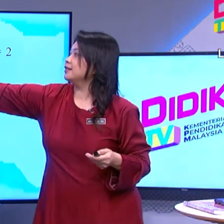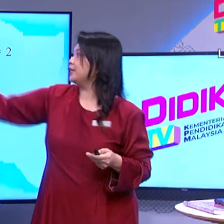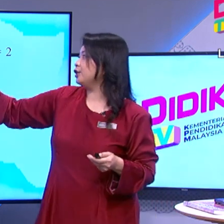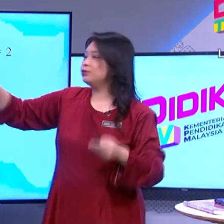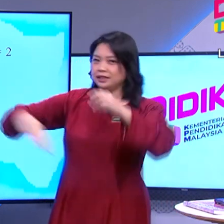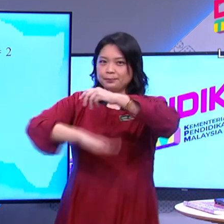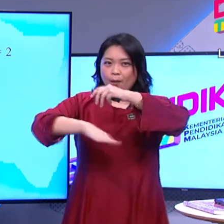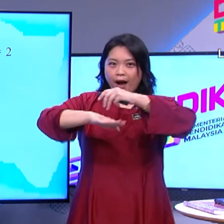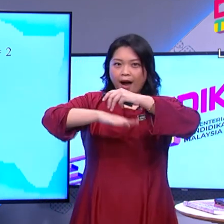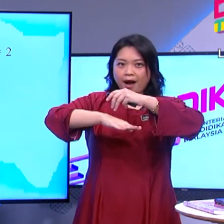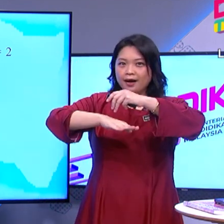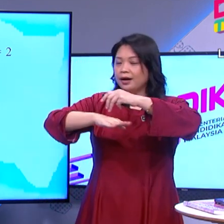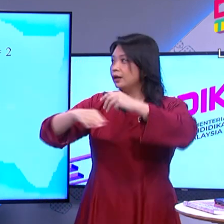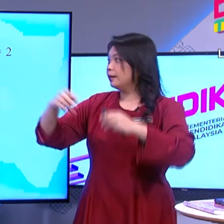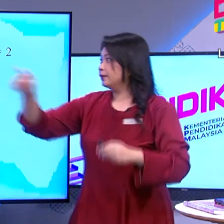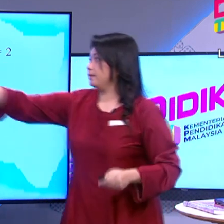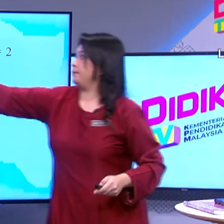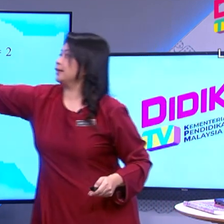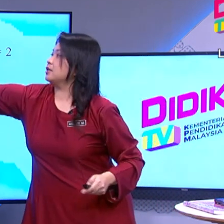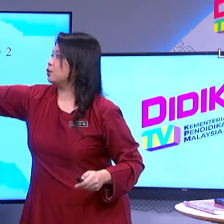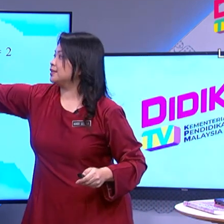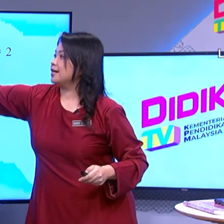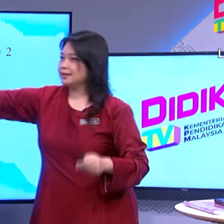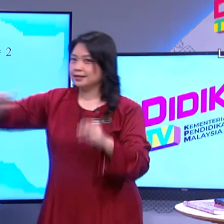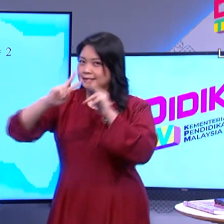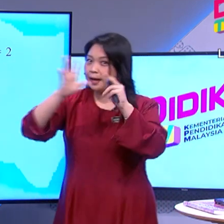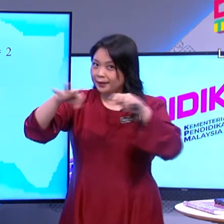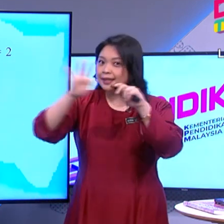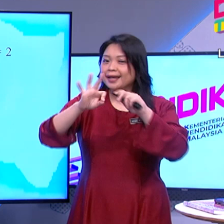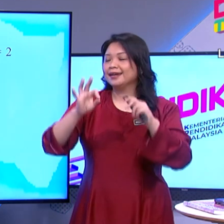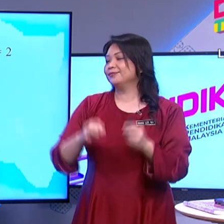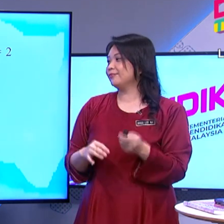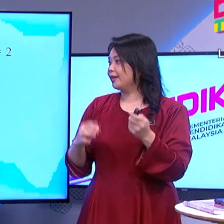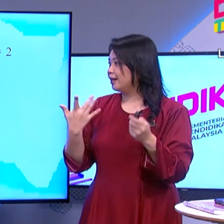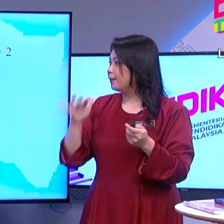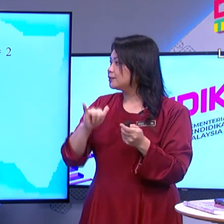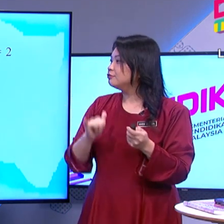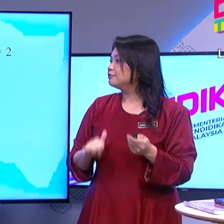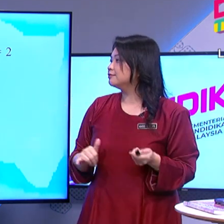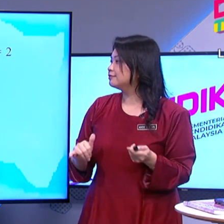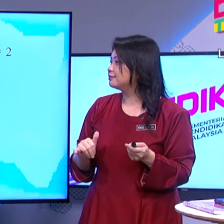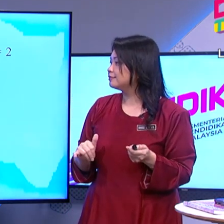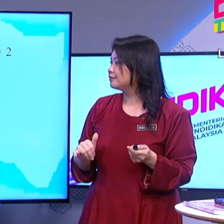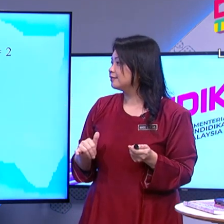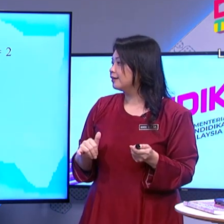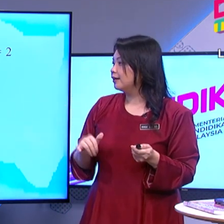Q di bawah paketan songsang sangat penting eh kek Lepas tuh Hai